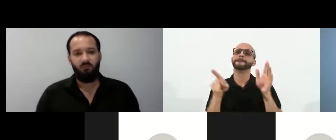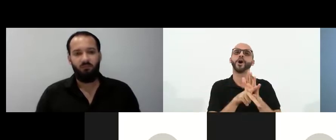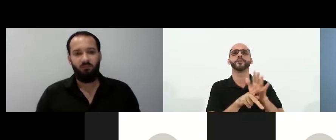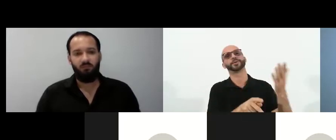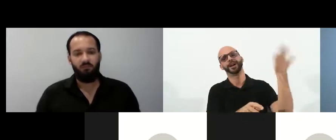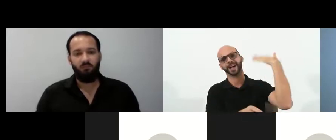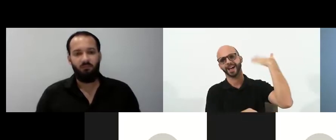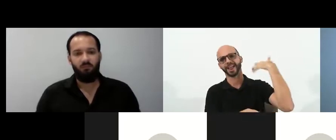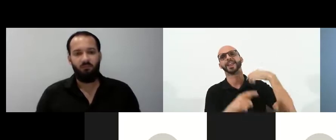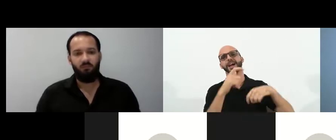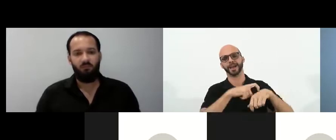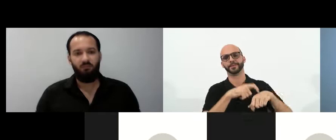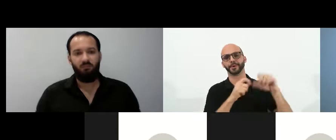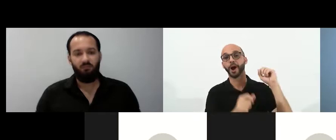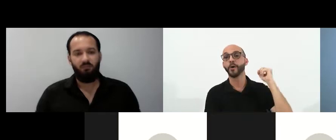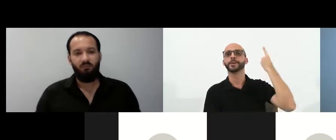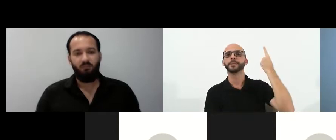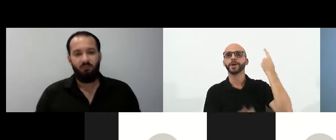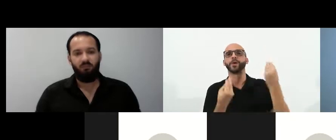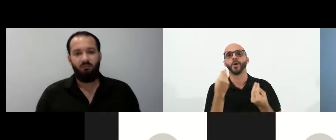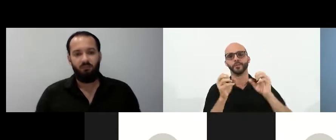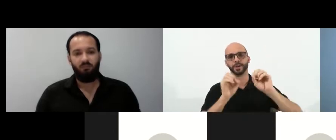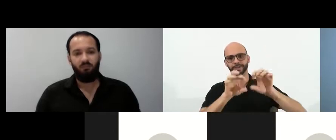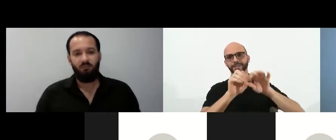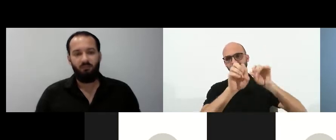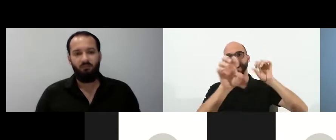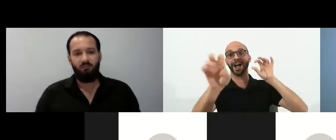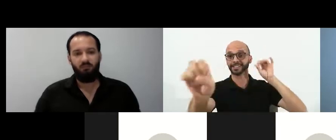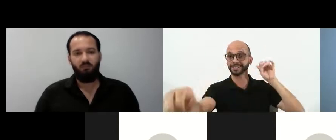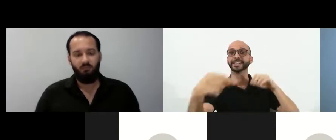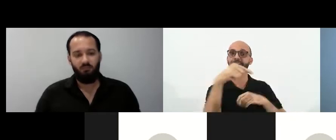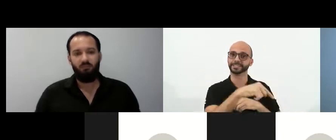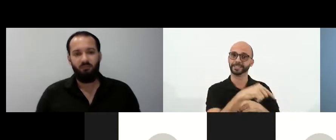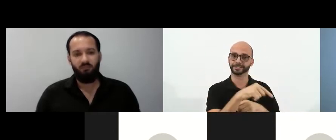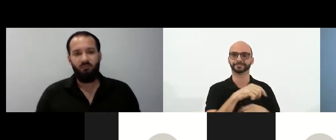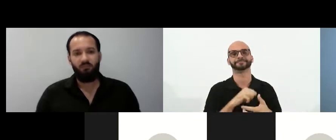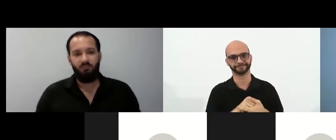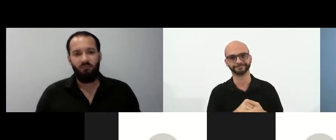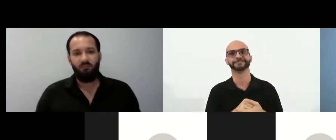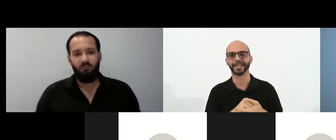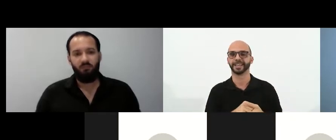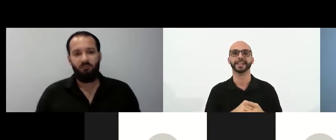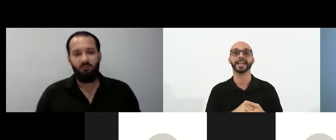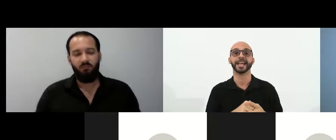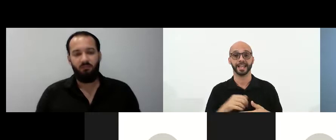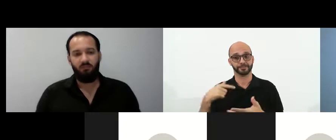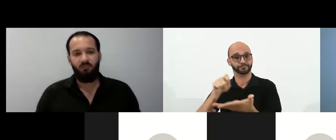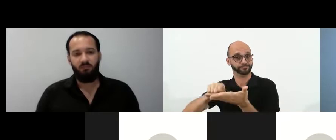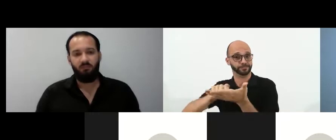E isso era usado há muito tempo atrás, então foi a primeira forma de ensino